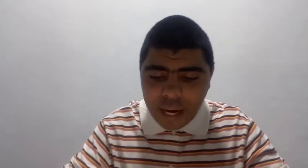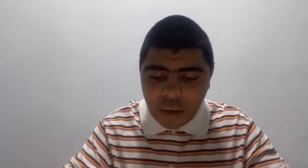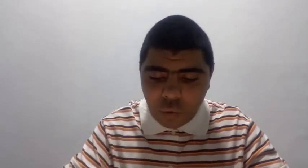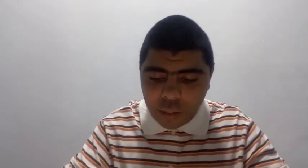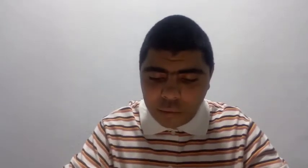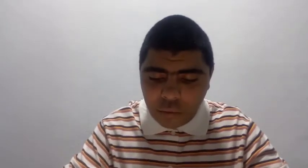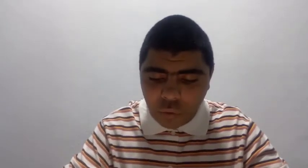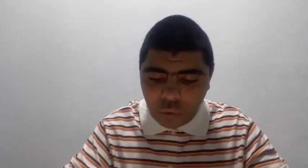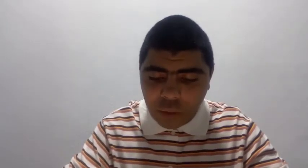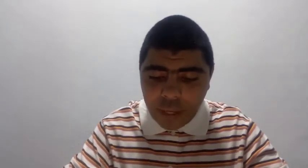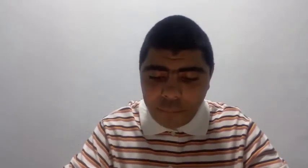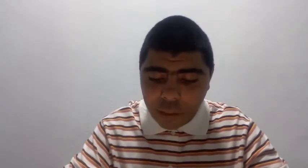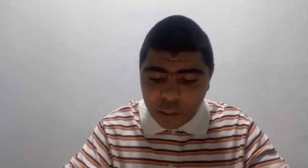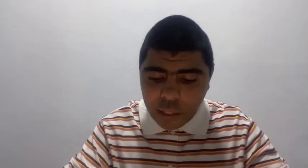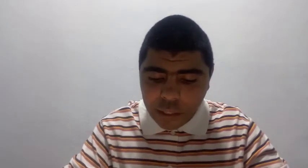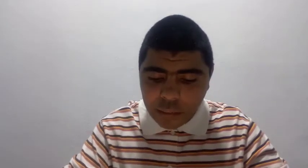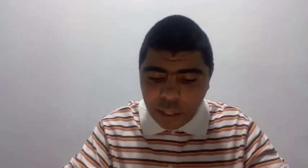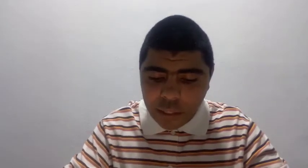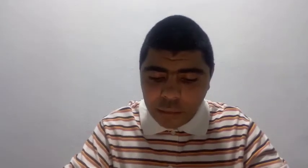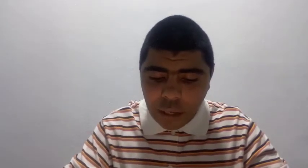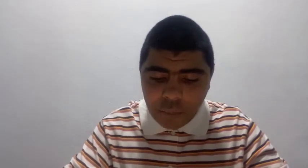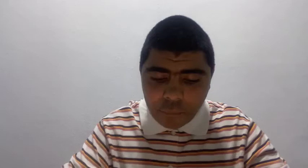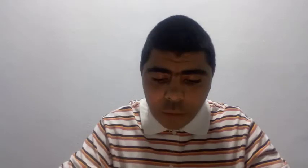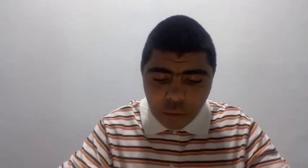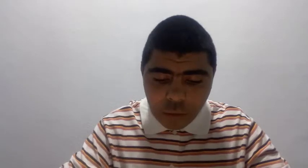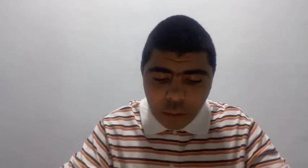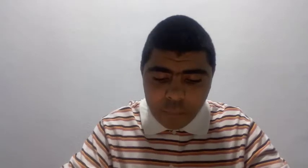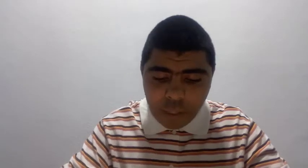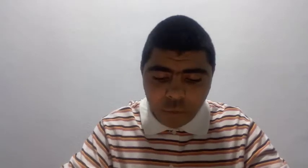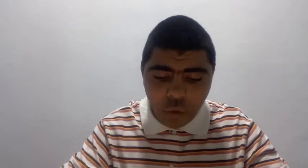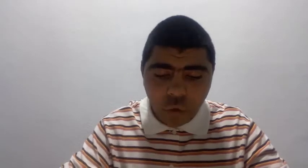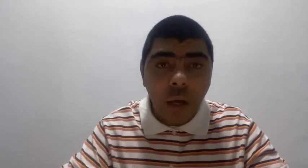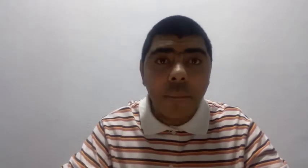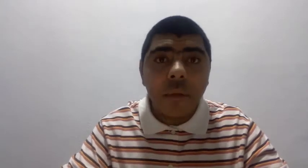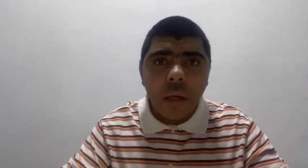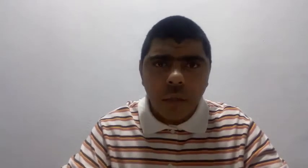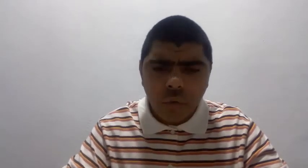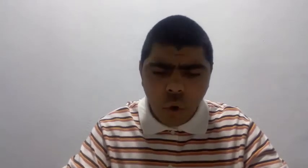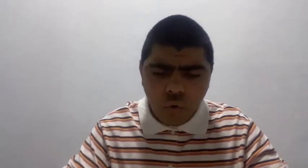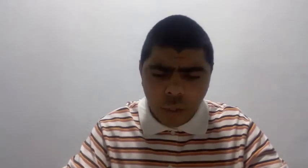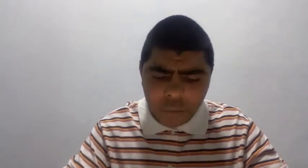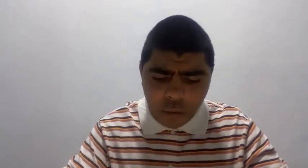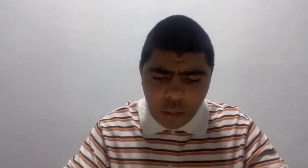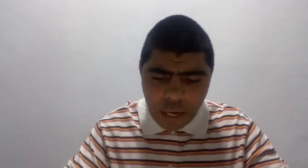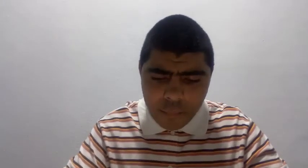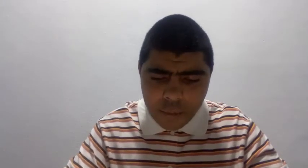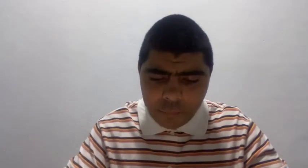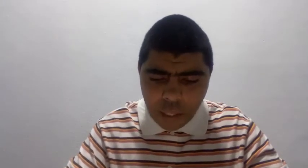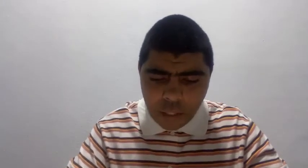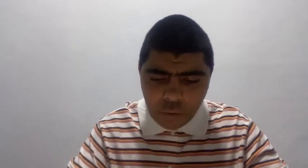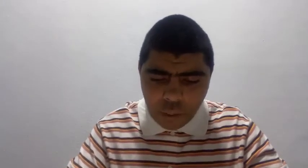regalo que el Señor nos da en esta linda y preciosa noche. Amén. Aleluya, así